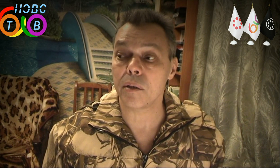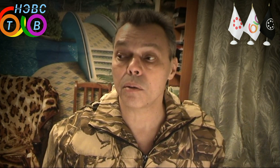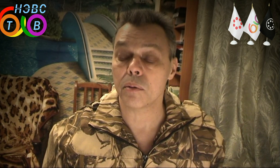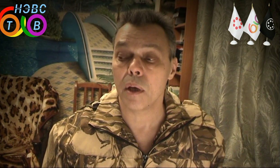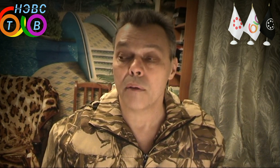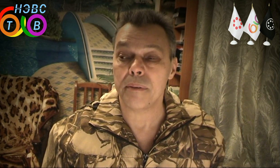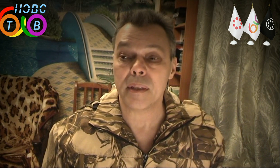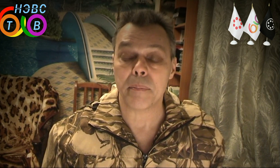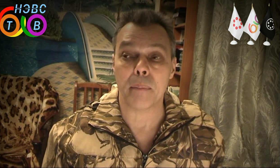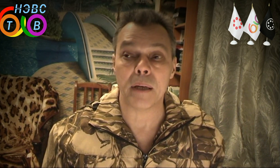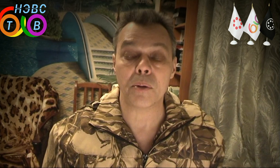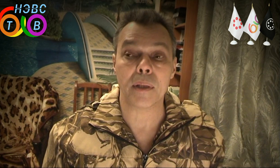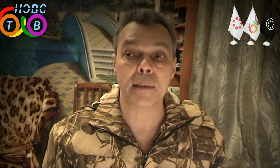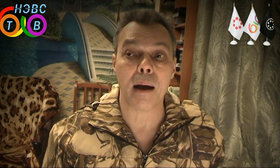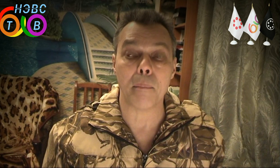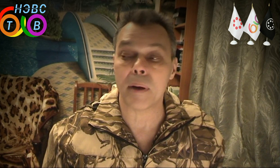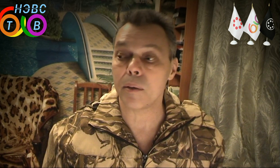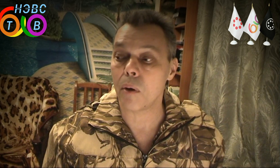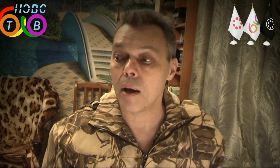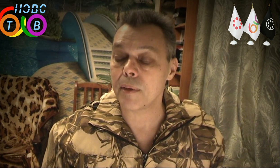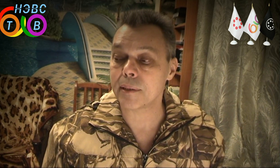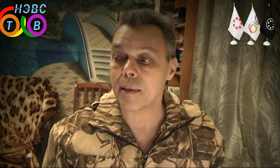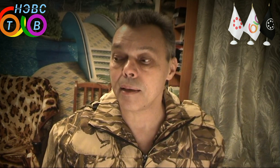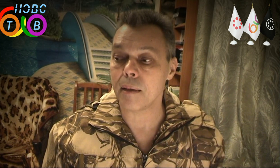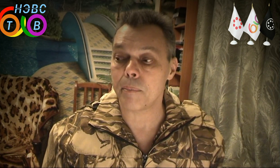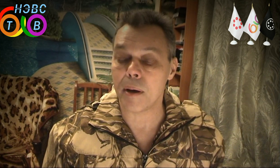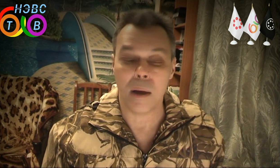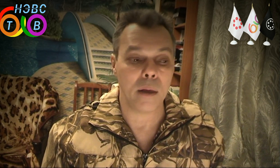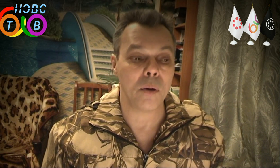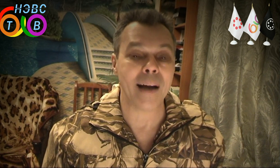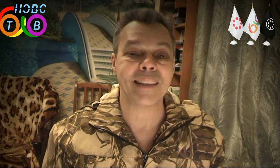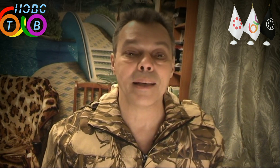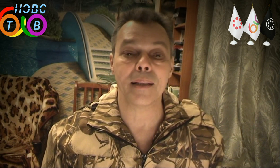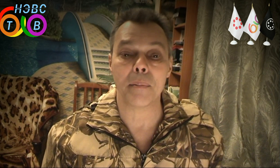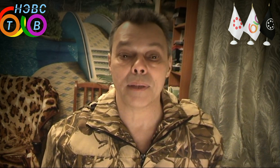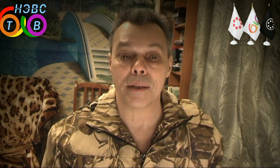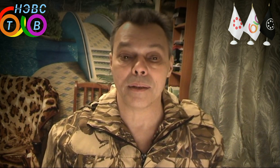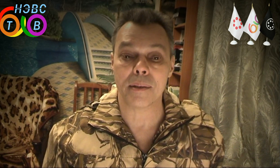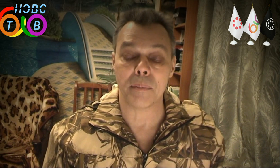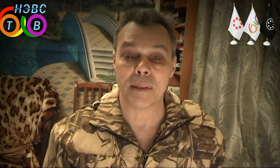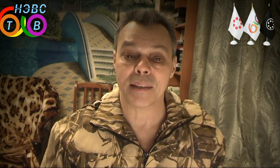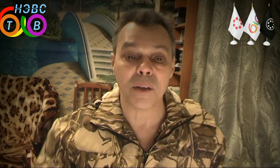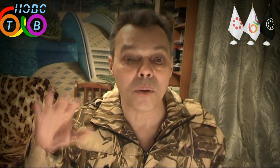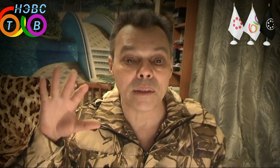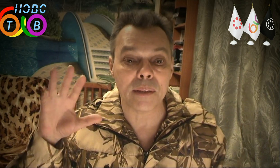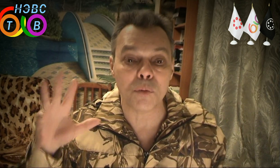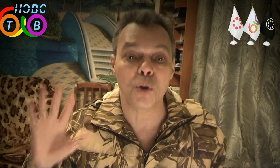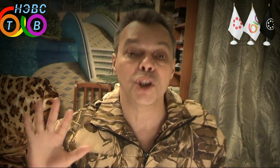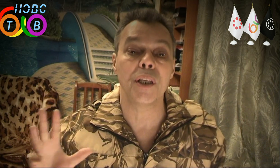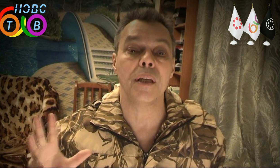идет, и вот видно прям по ее глазам, по ее настроениям, по ее оттенкам энергетическим и затаенностям души,